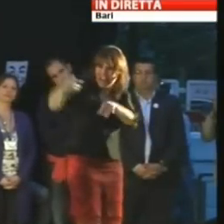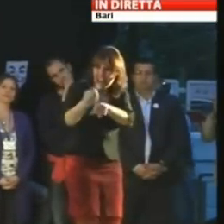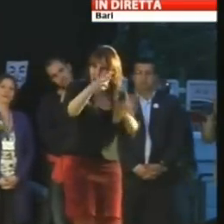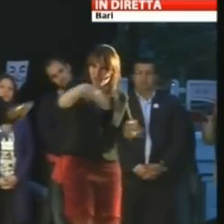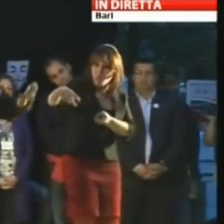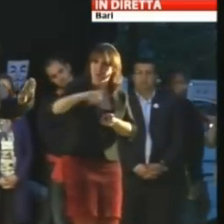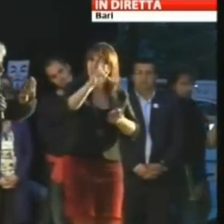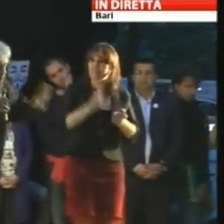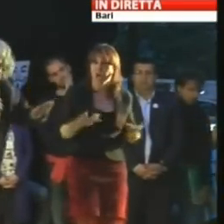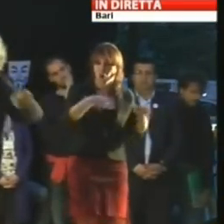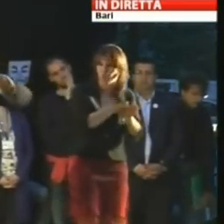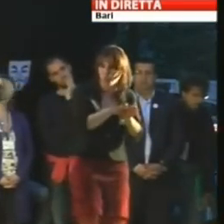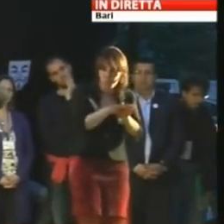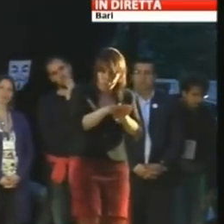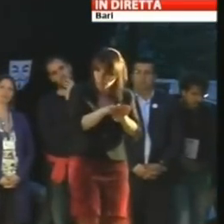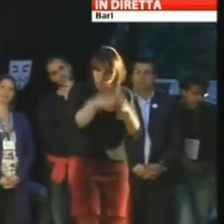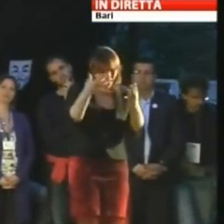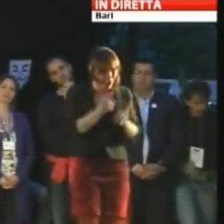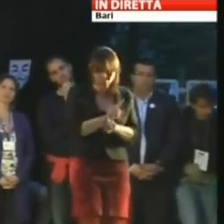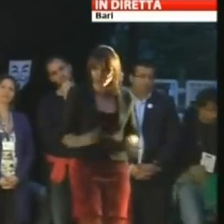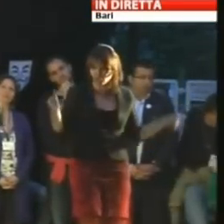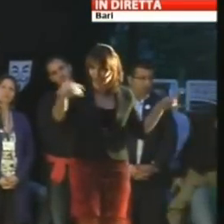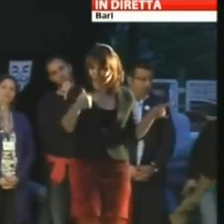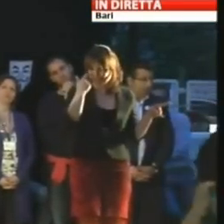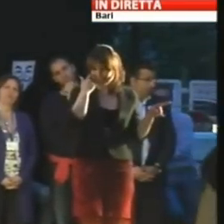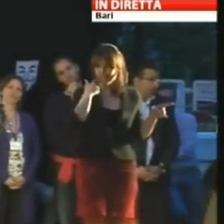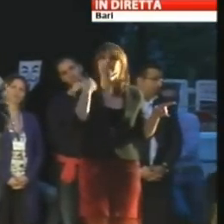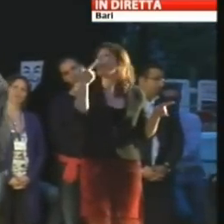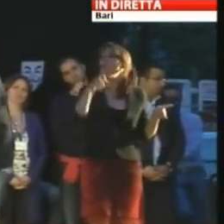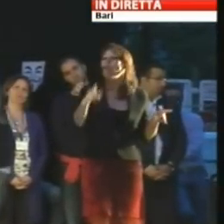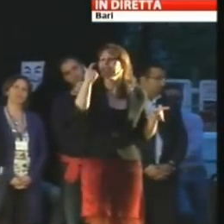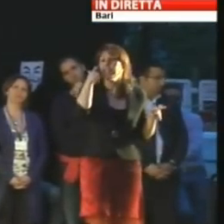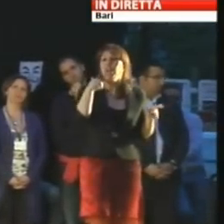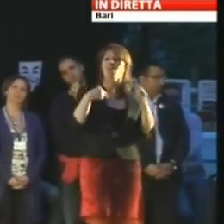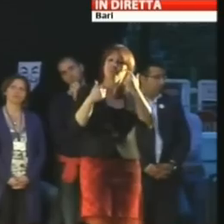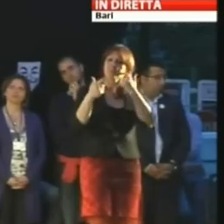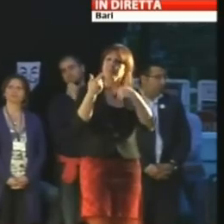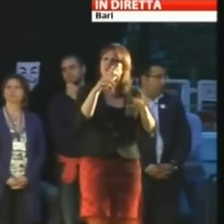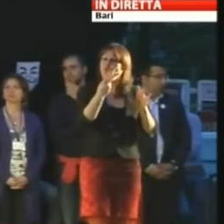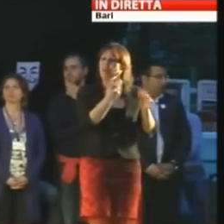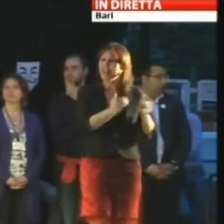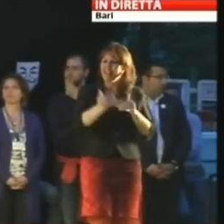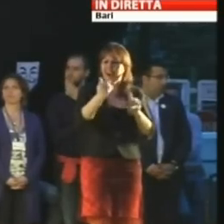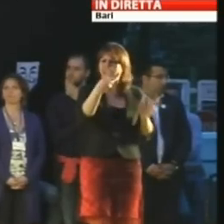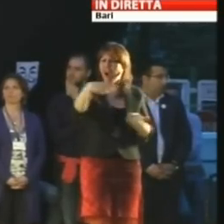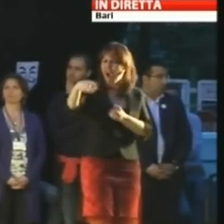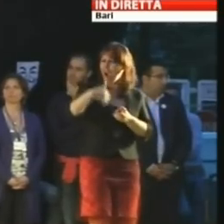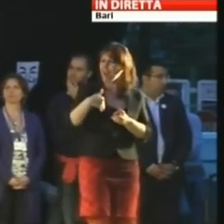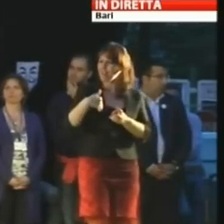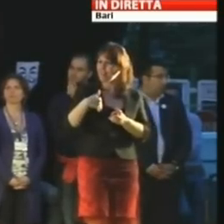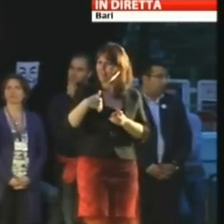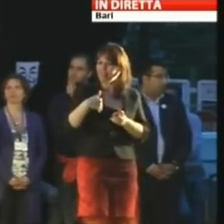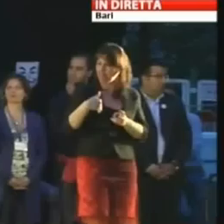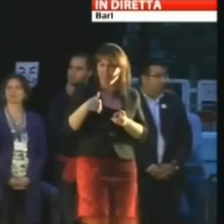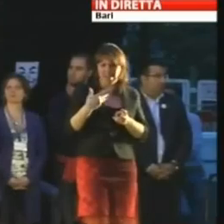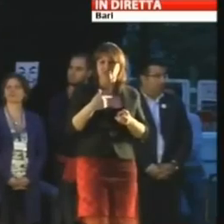nostre. Noi non permetteremo questo perché loro non li danno, perché li mettono a frutto. Hanno 2 miliardi, perché devono dare? Li investono in